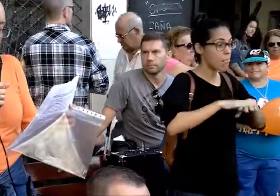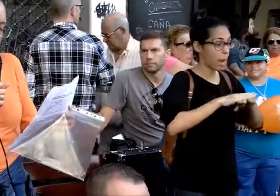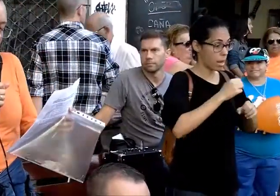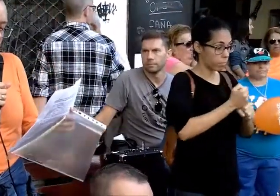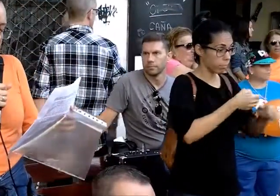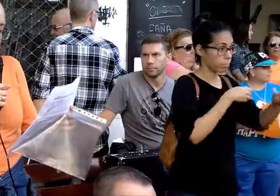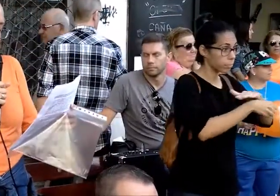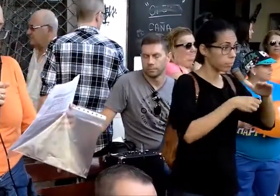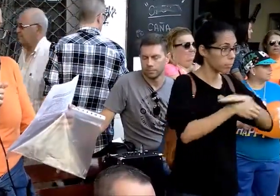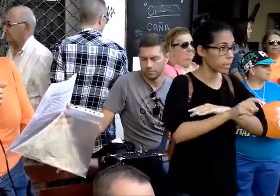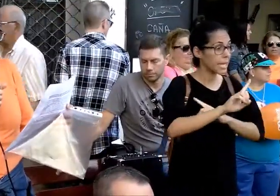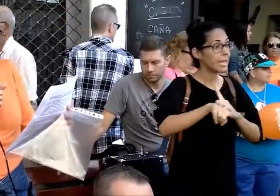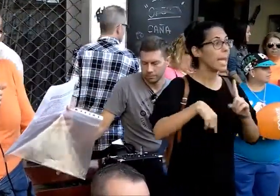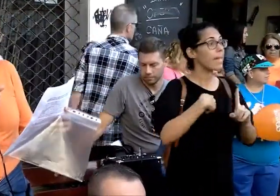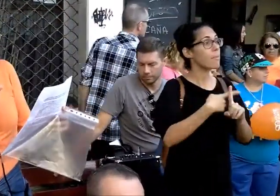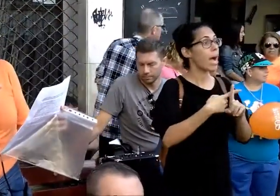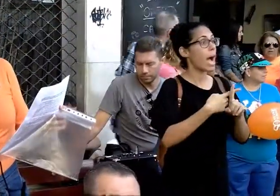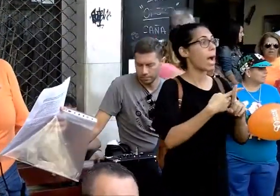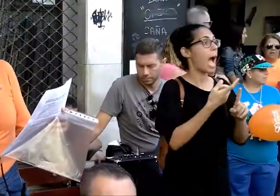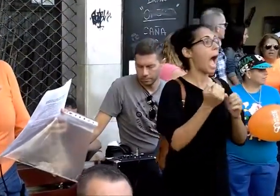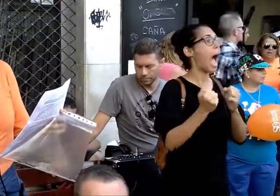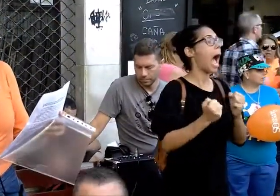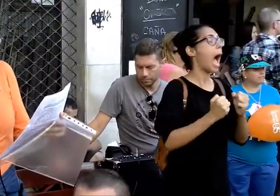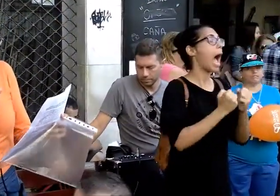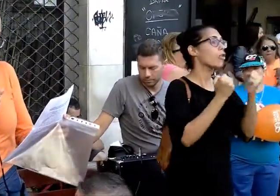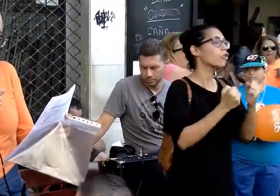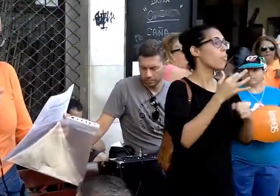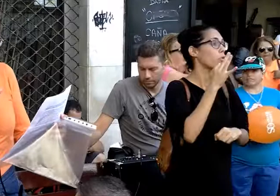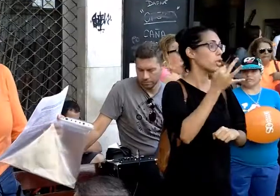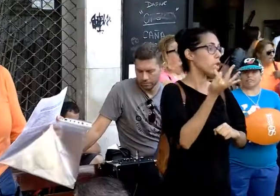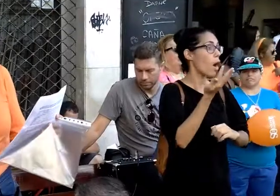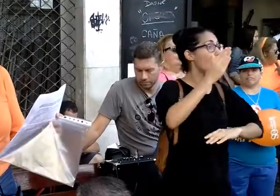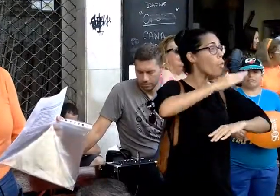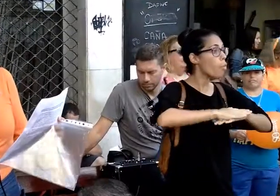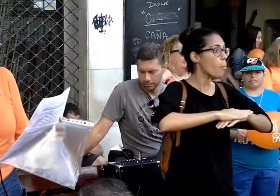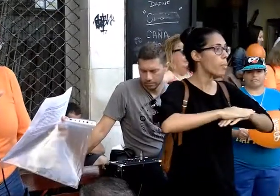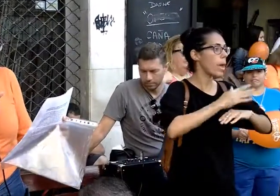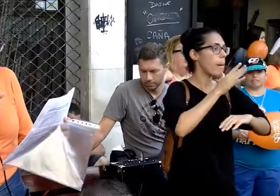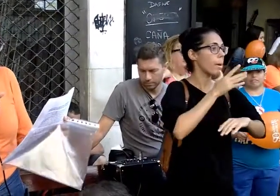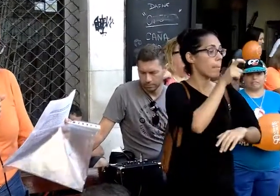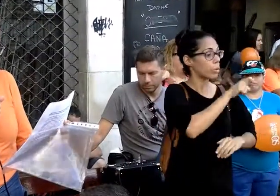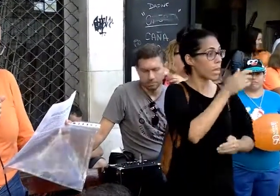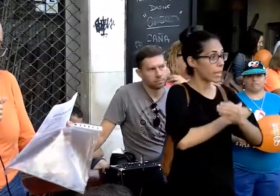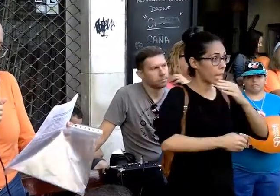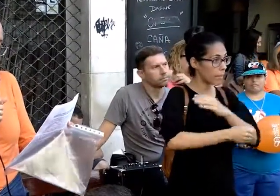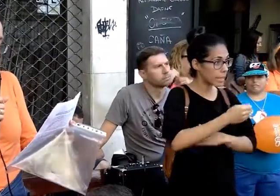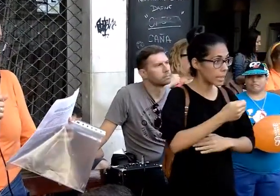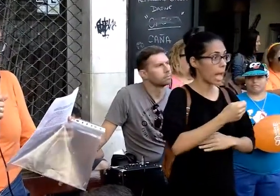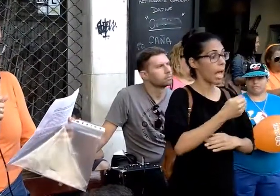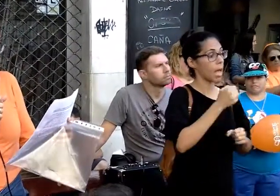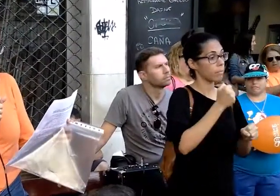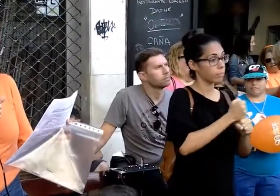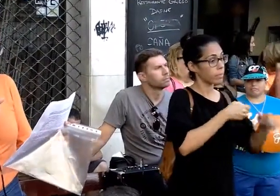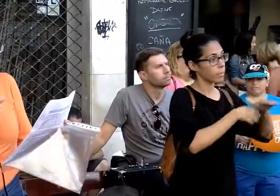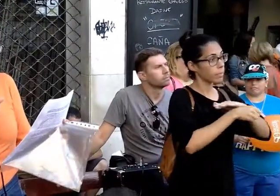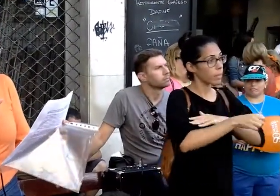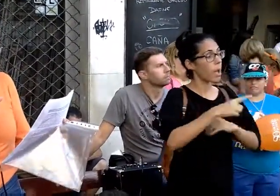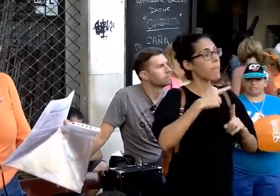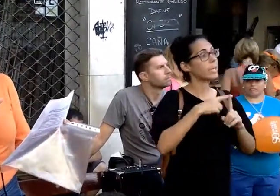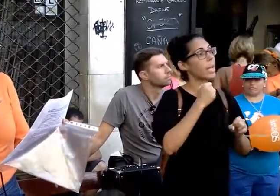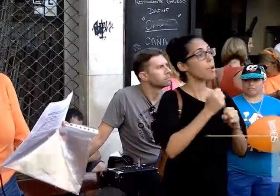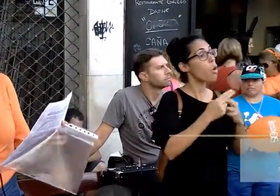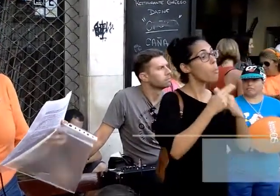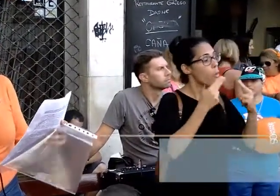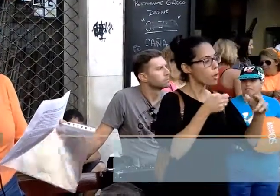cumplimiento de la acción positiva a favor de la inserción laboral de las personas con discapacidad en su acceso al